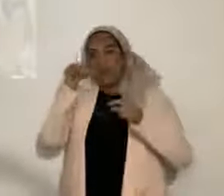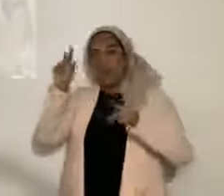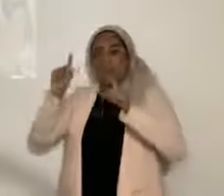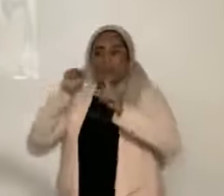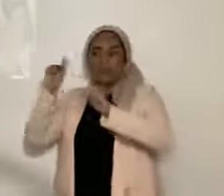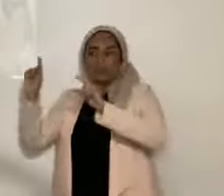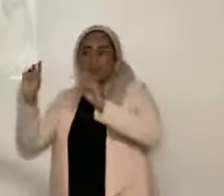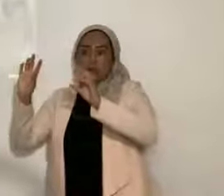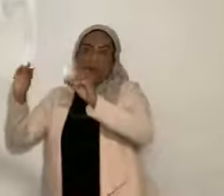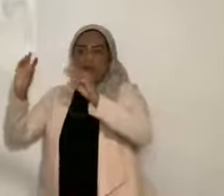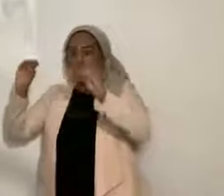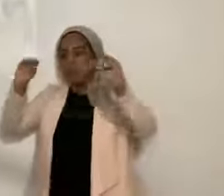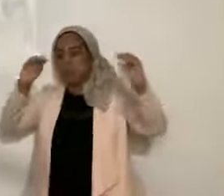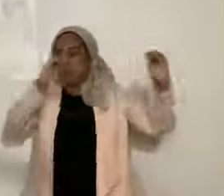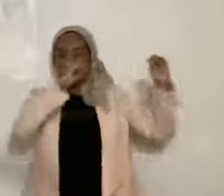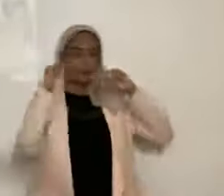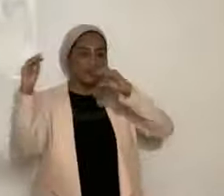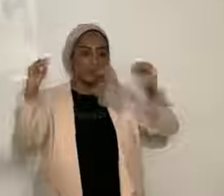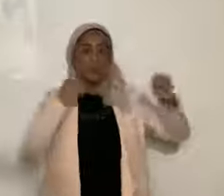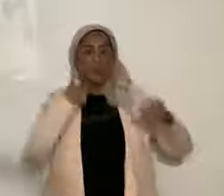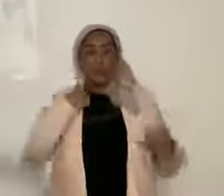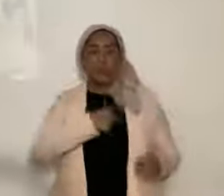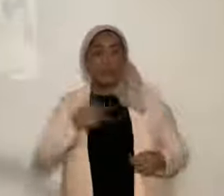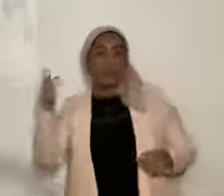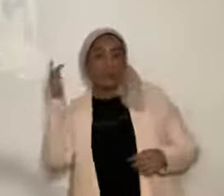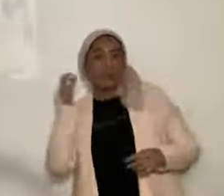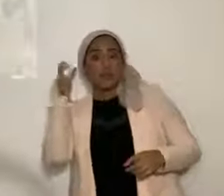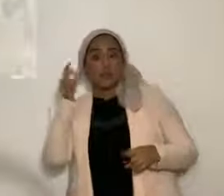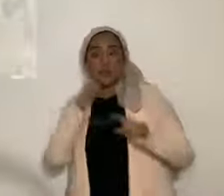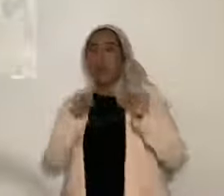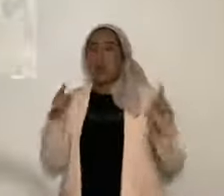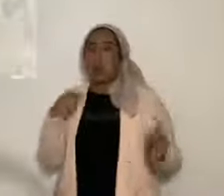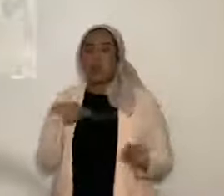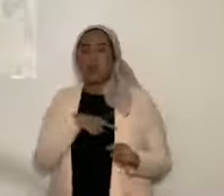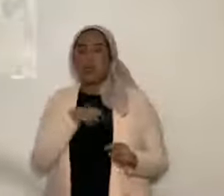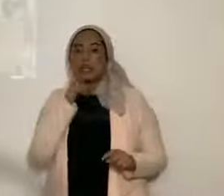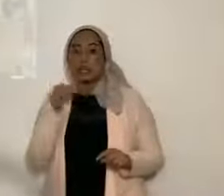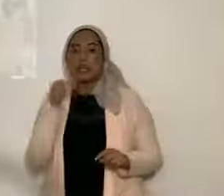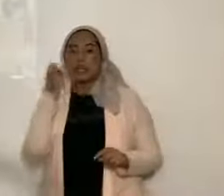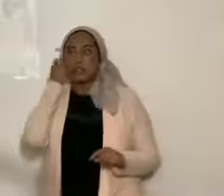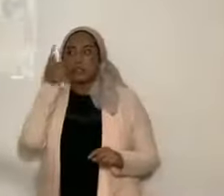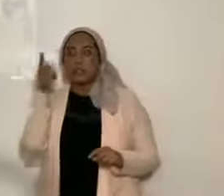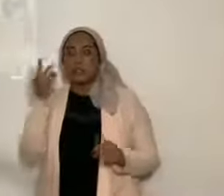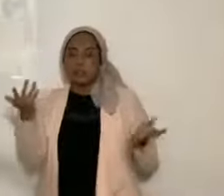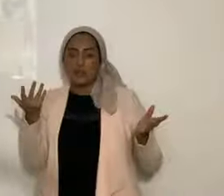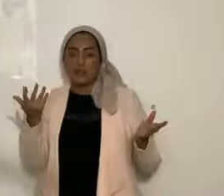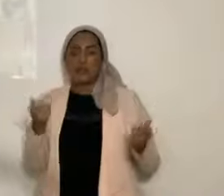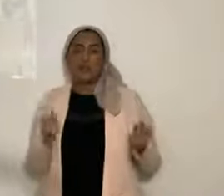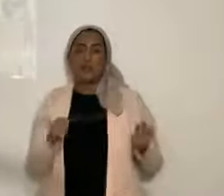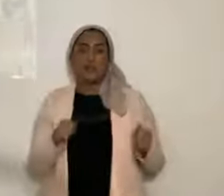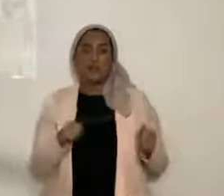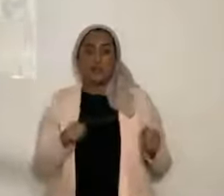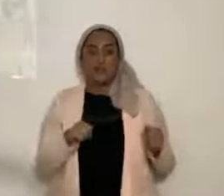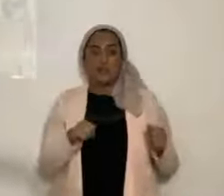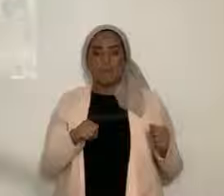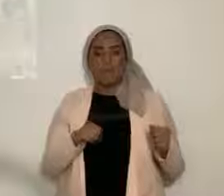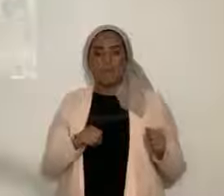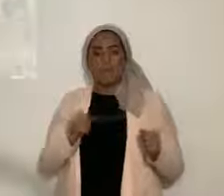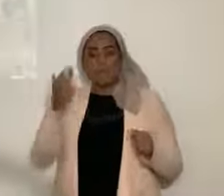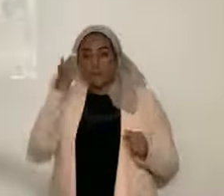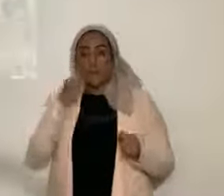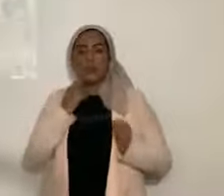personas. Estamos oyendo, pero no escuchamos. Es muy diferente. Escuchar es entender. Por eso